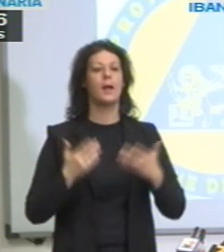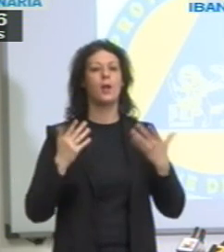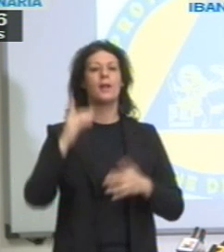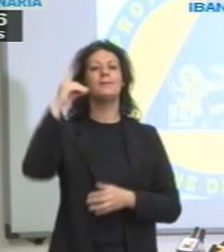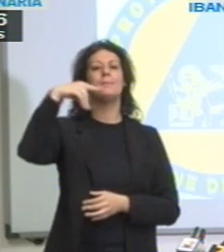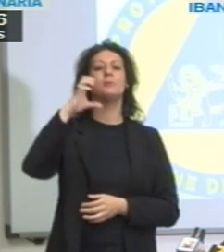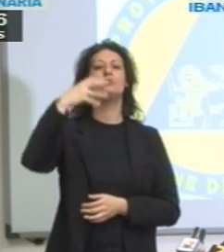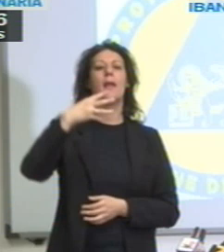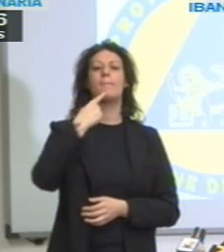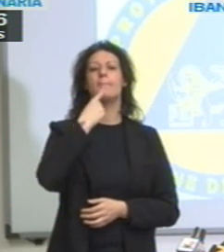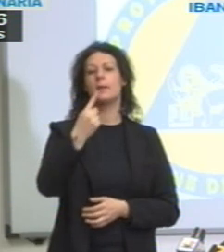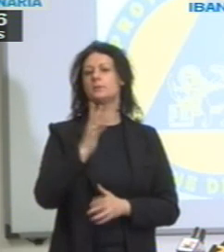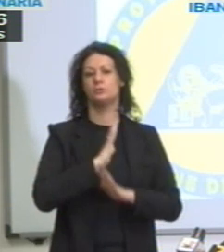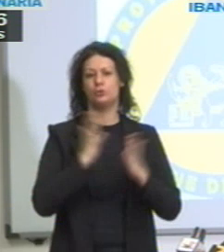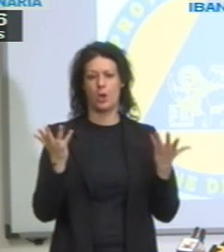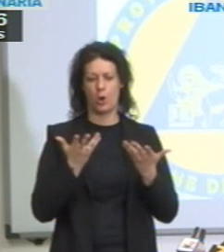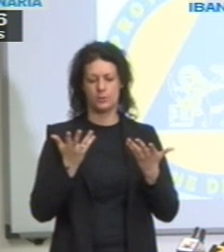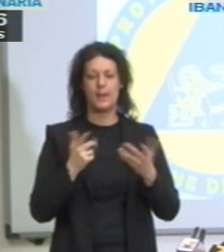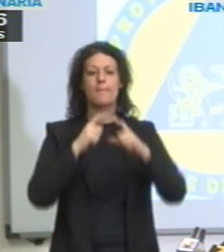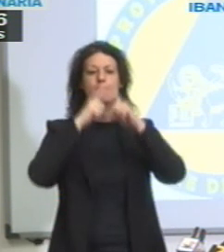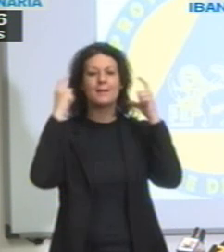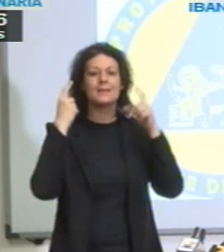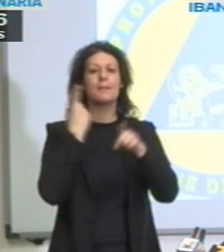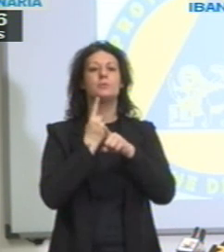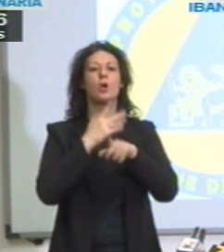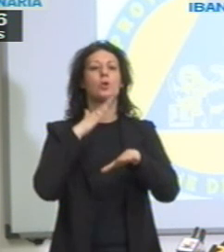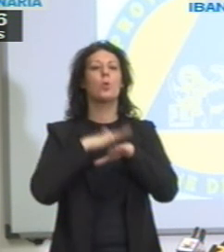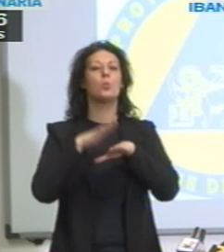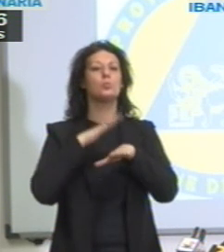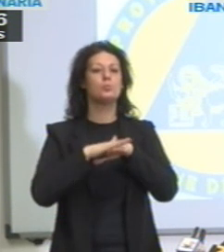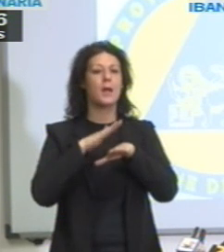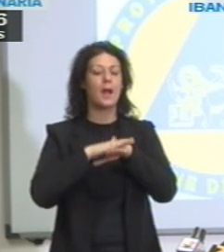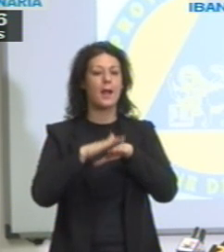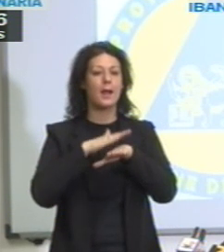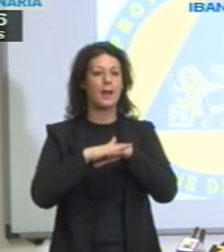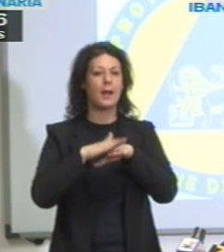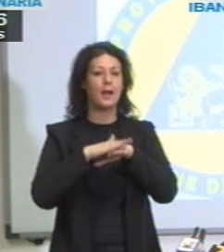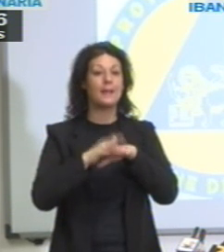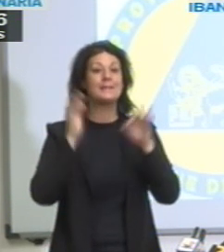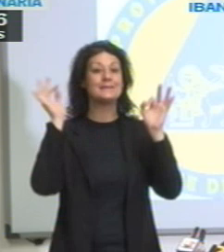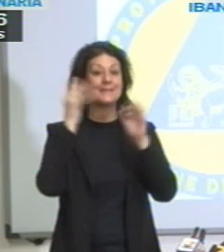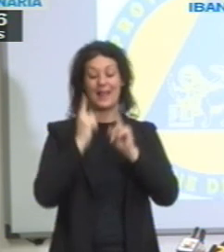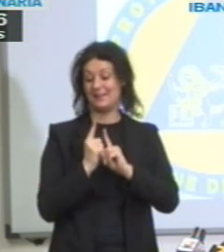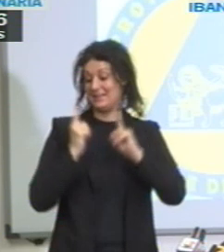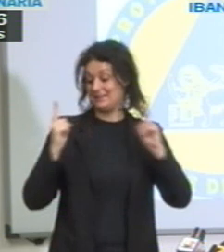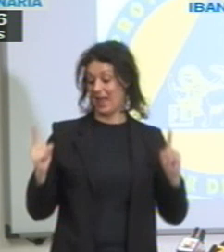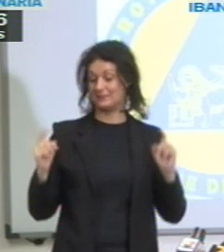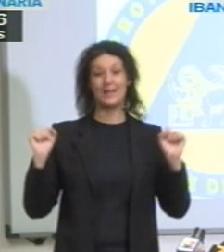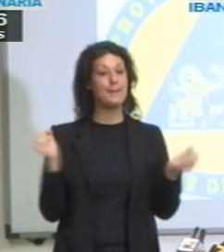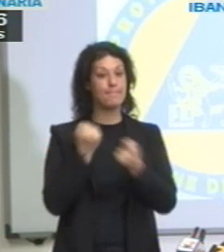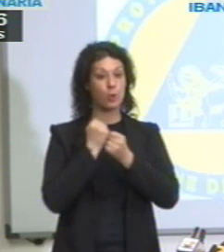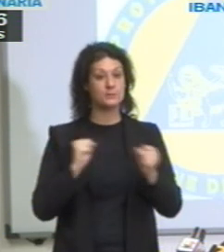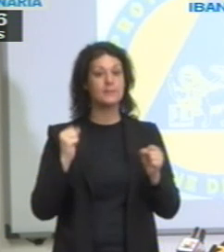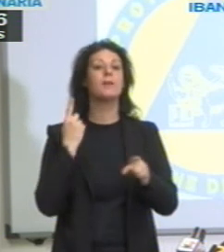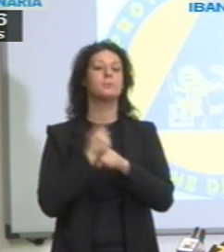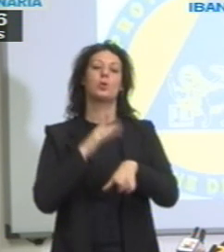chiaro, dice che la mascherina va utilizzata in tutti i contesti nei quali non c'è il distanziamento sociale. Allora,